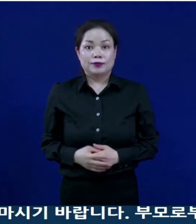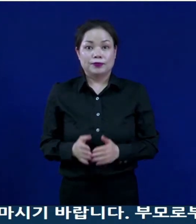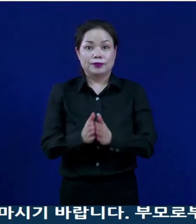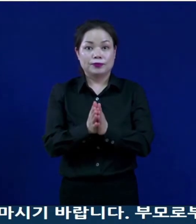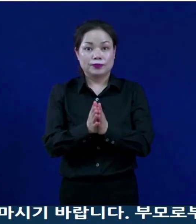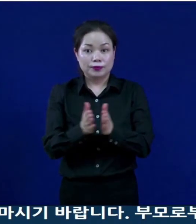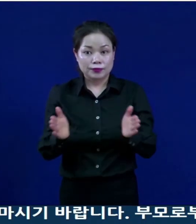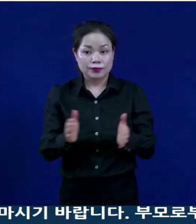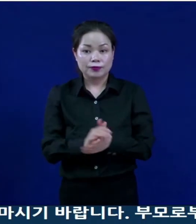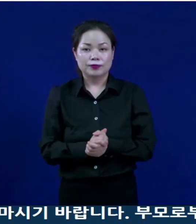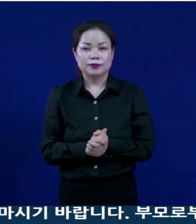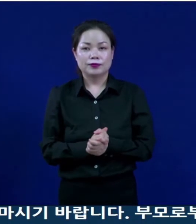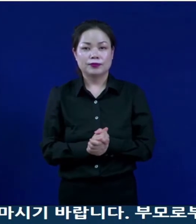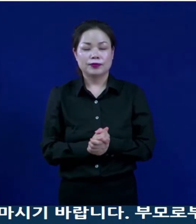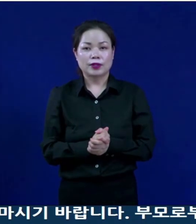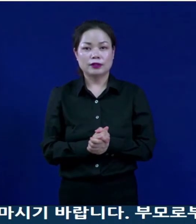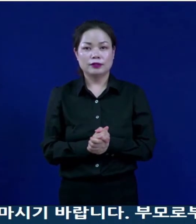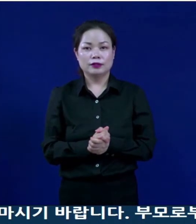시작.